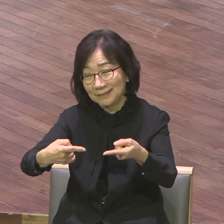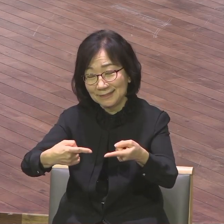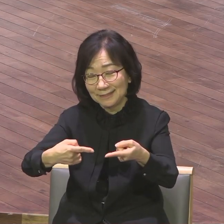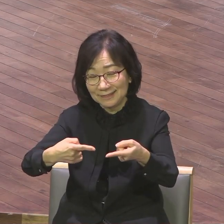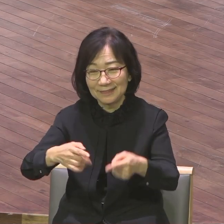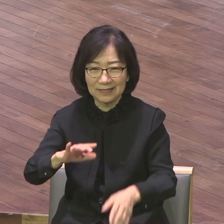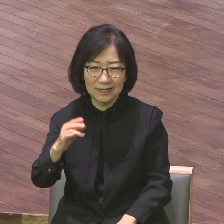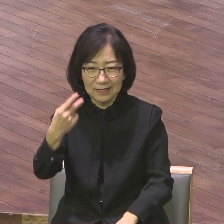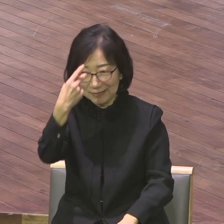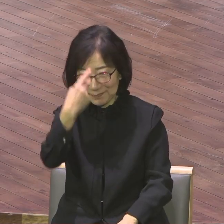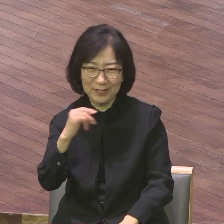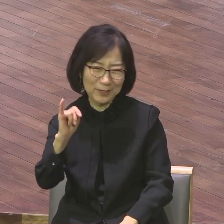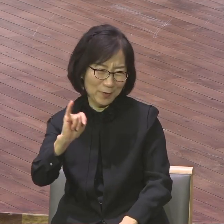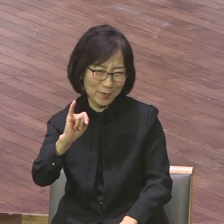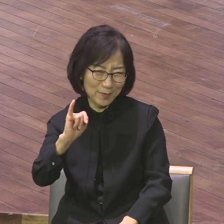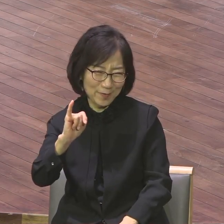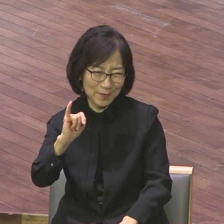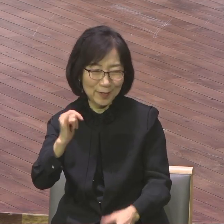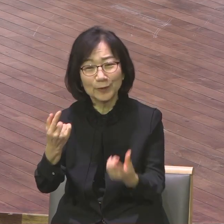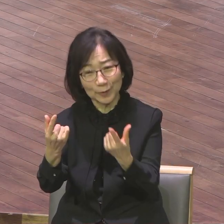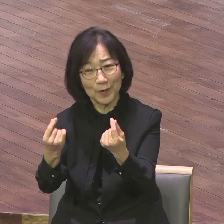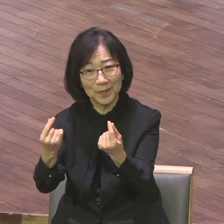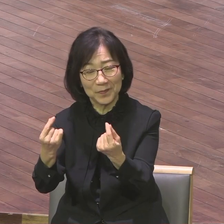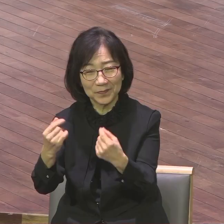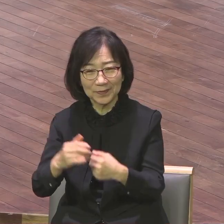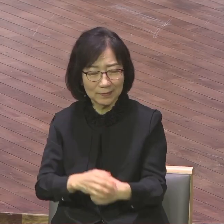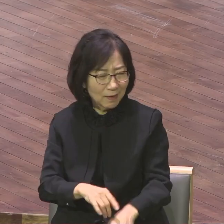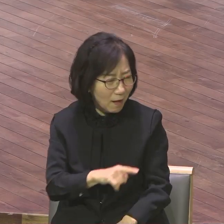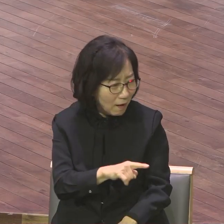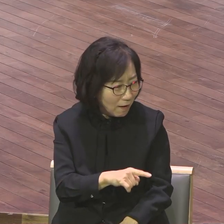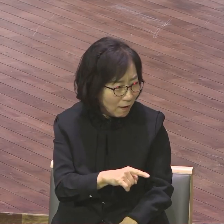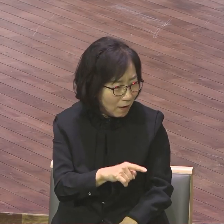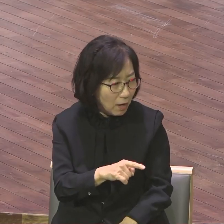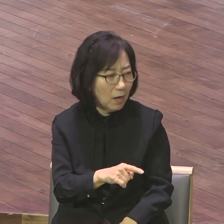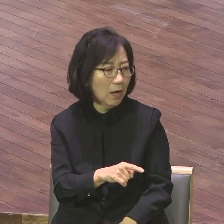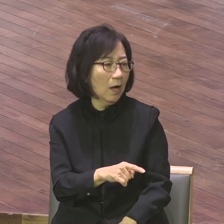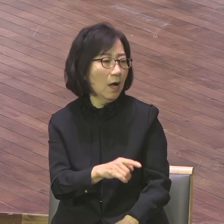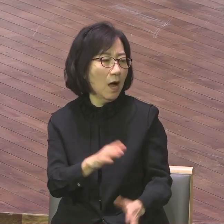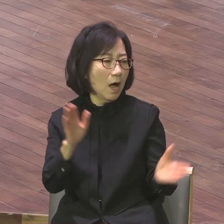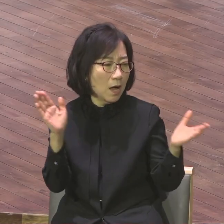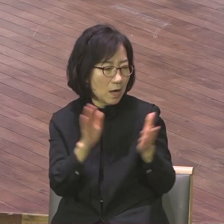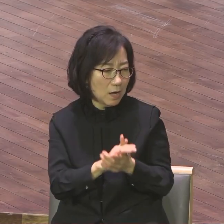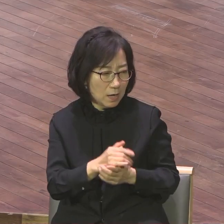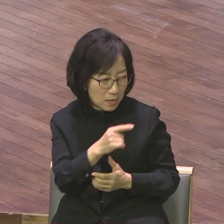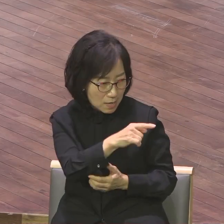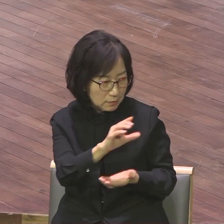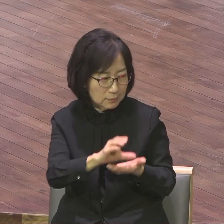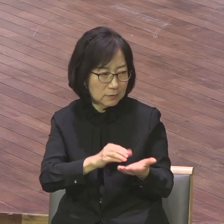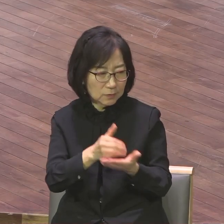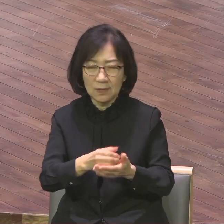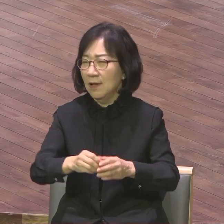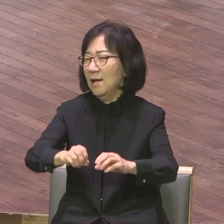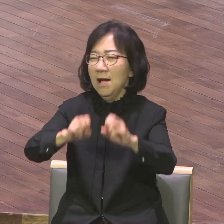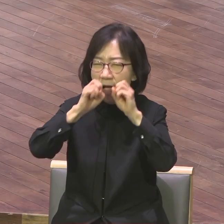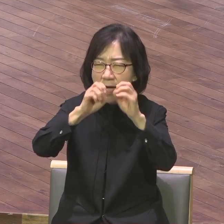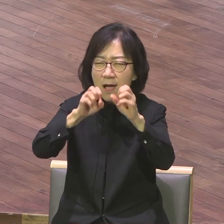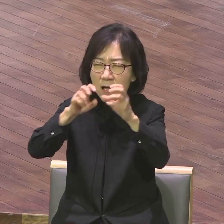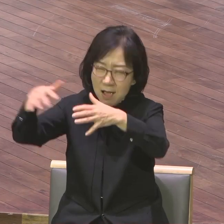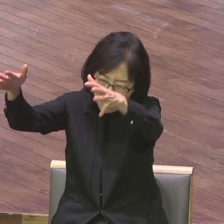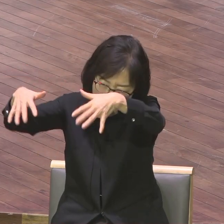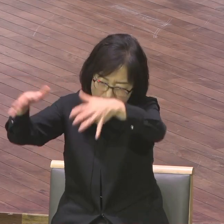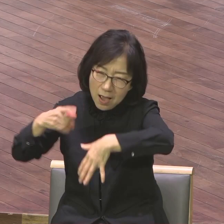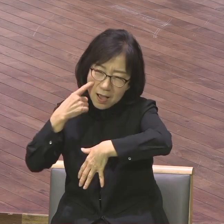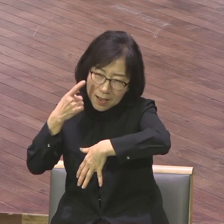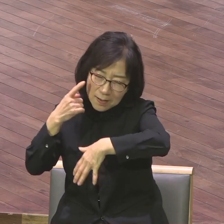사마리아 여인처럼 자신이 믿는 예수 그리스도를 정인으로 증거한다는 거죠. 복음